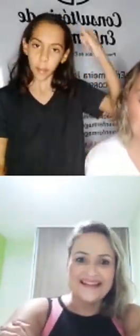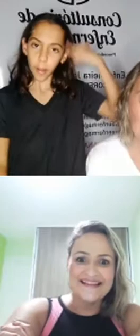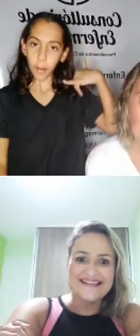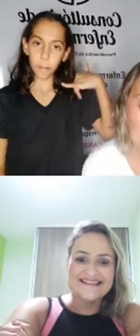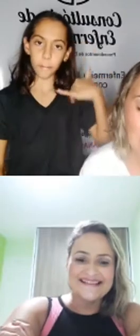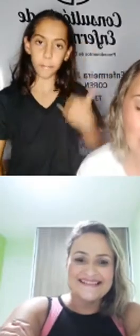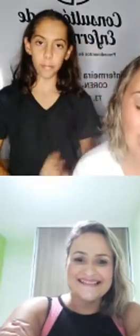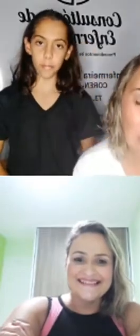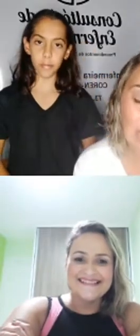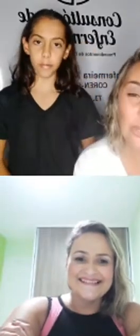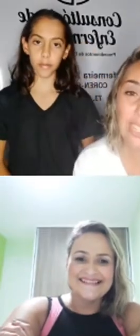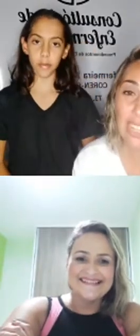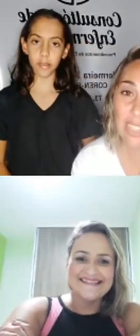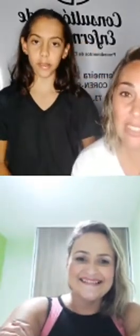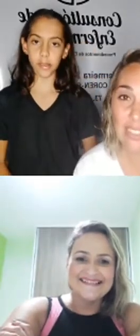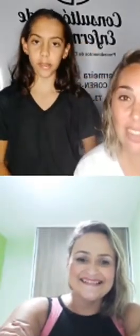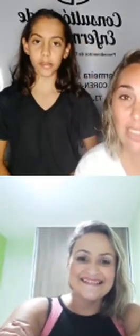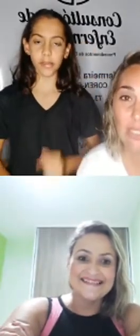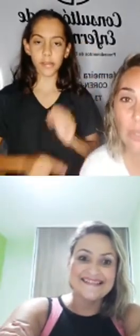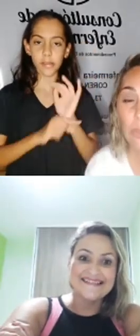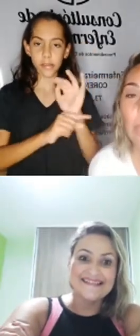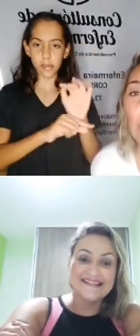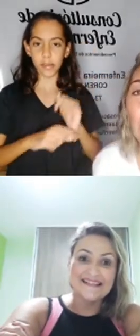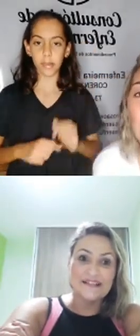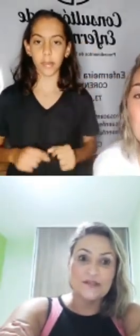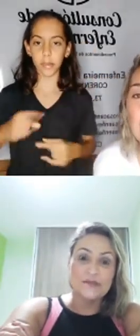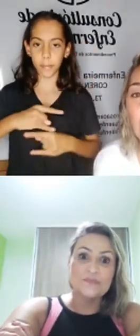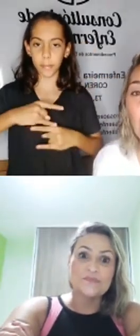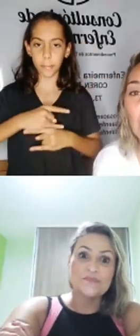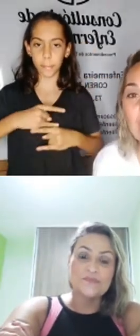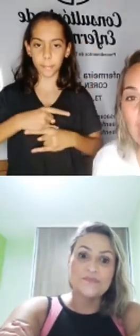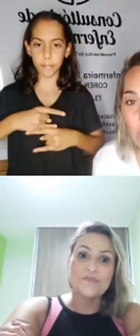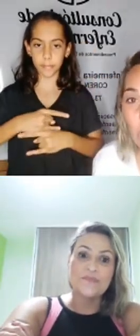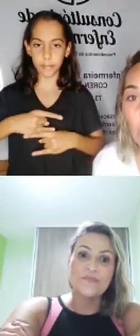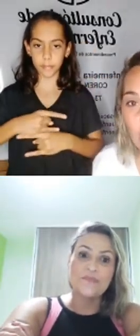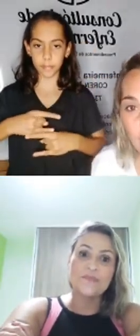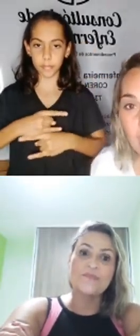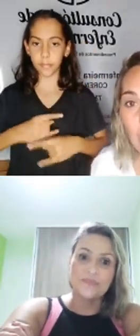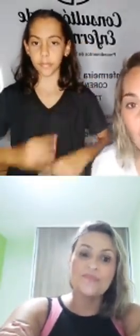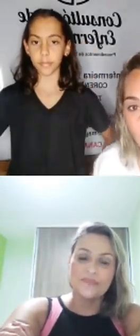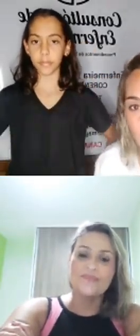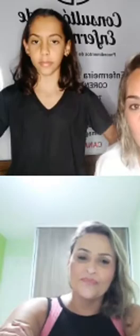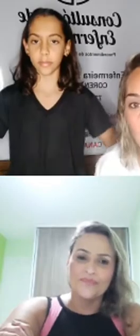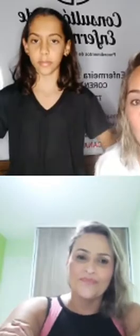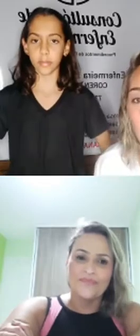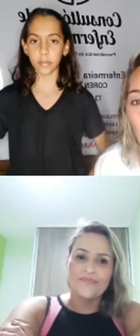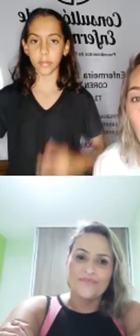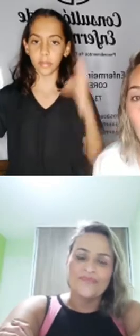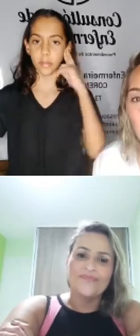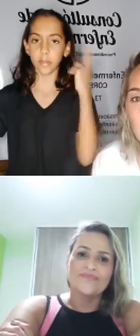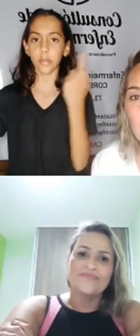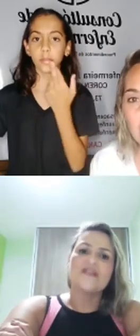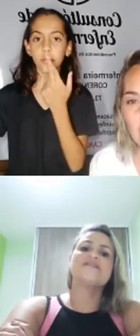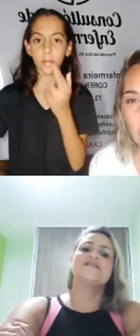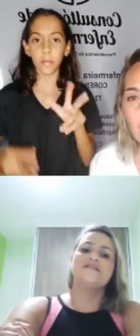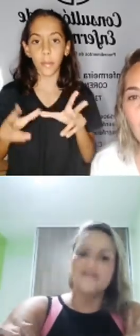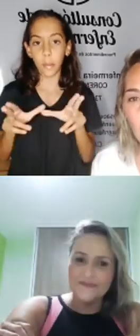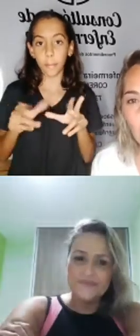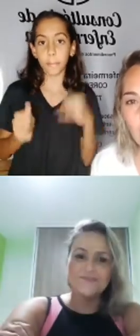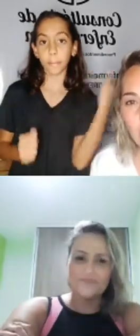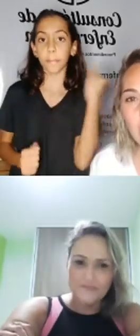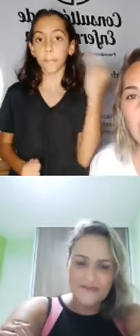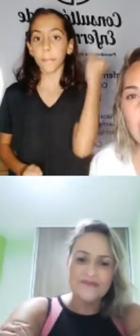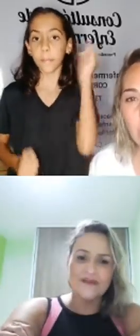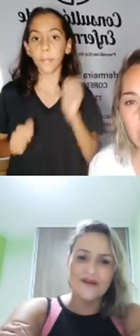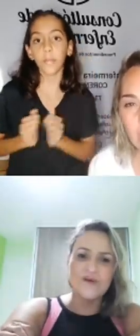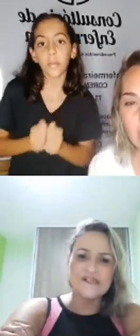tem me ajudado nessas lives, doutora, por conta dessa comunidade surda de Canavieiras. Tão importante eles também estarem por